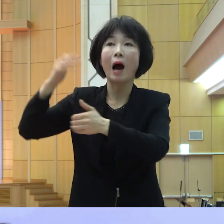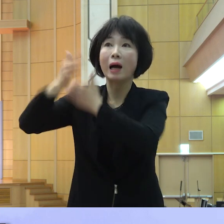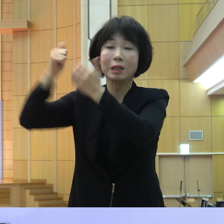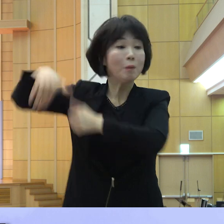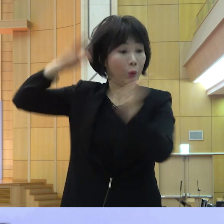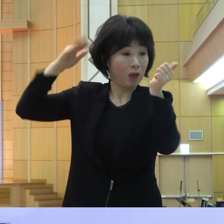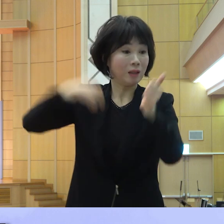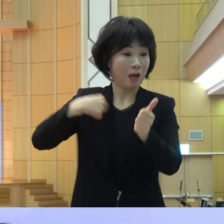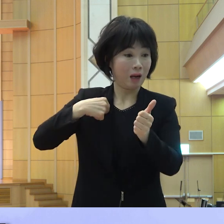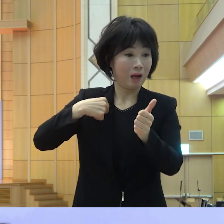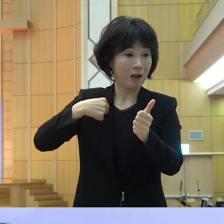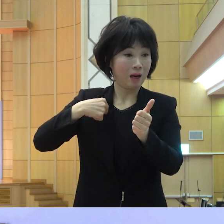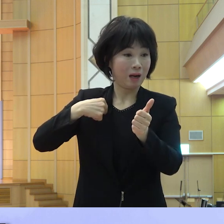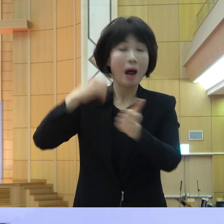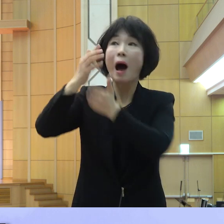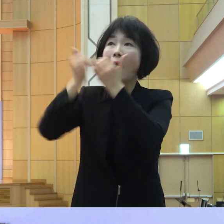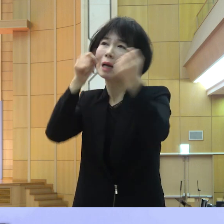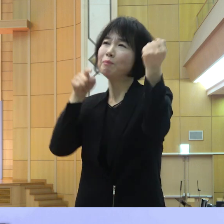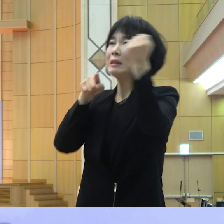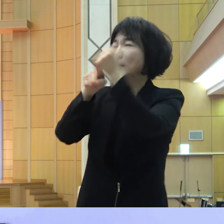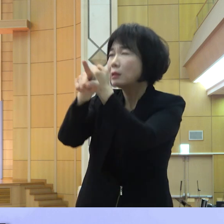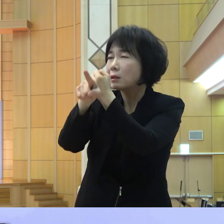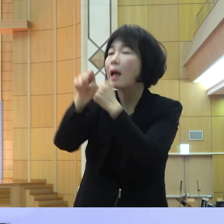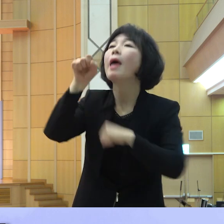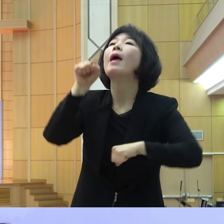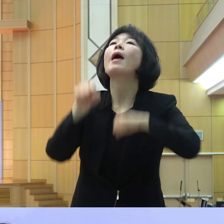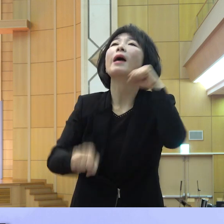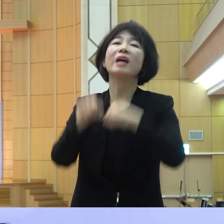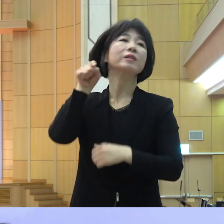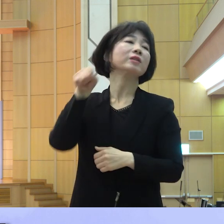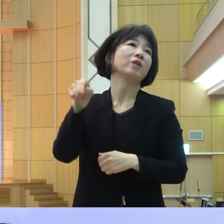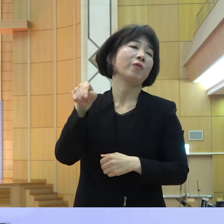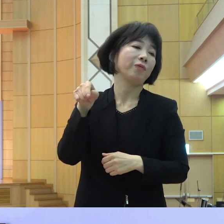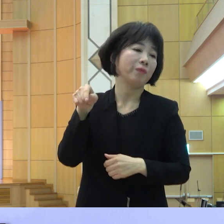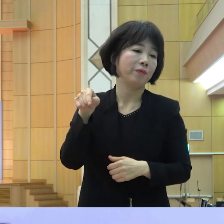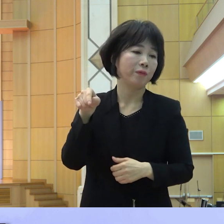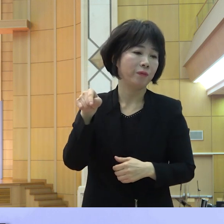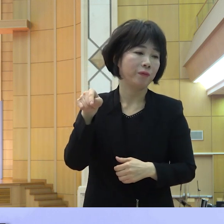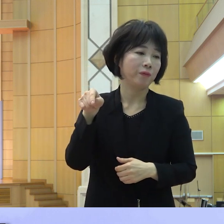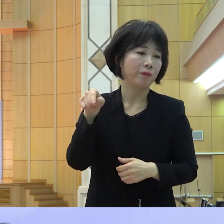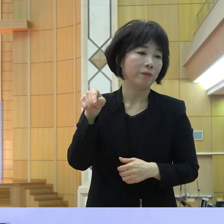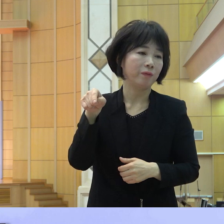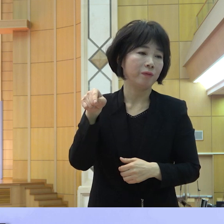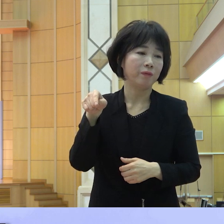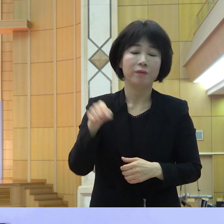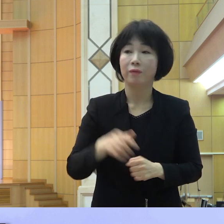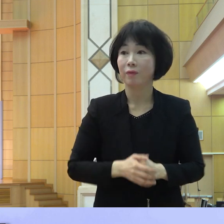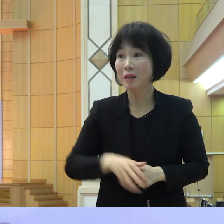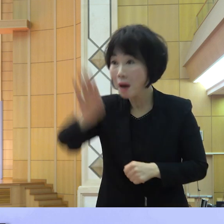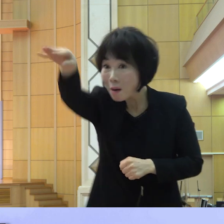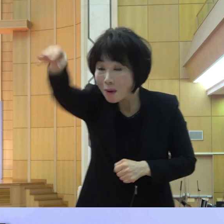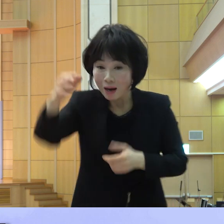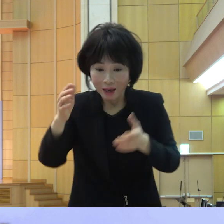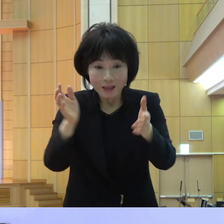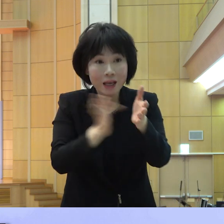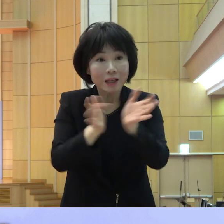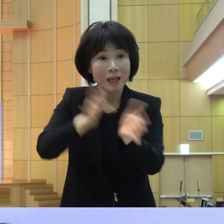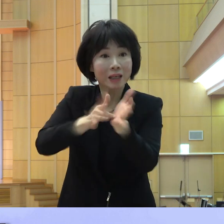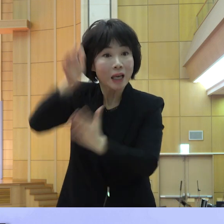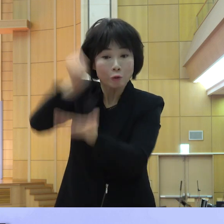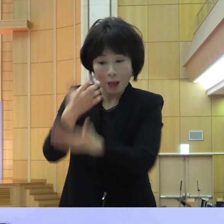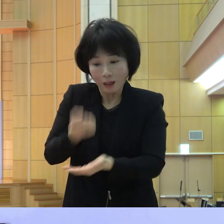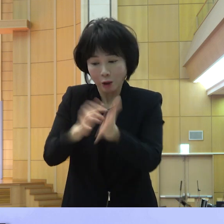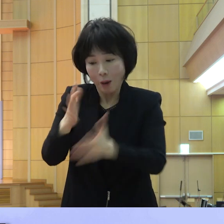보내신, 즉 하나님의 뜻을 행하며 예수님께서 가지고 있는 양식이라고 하는